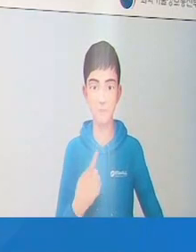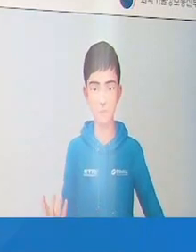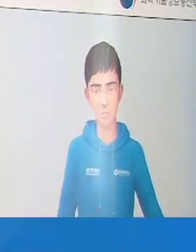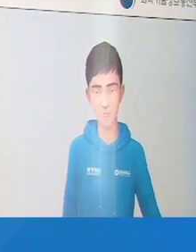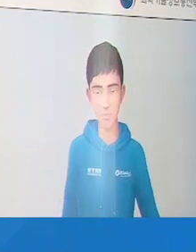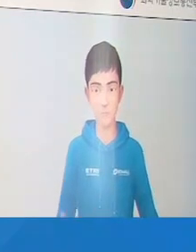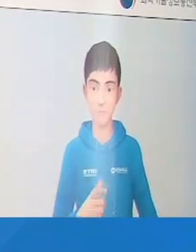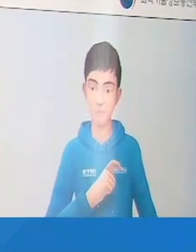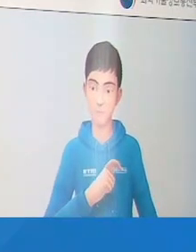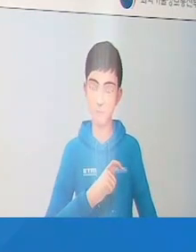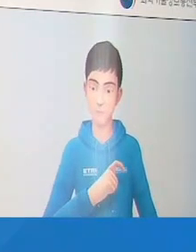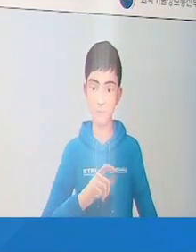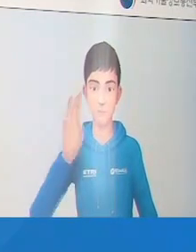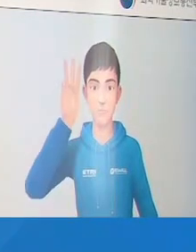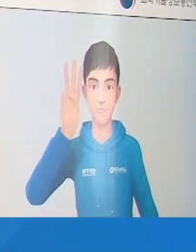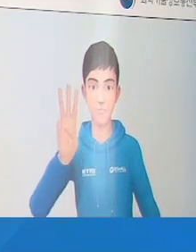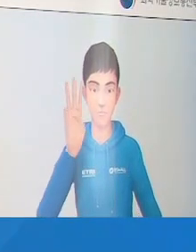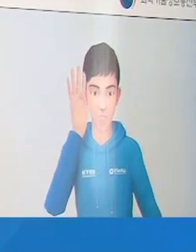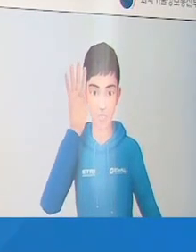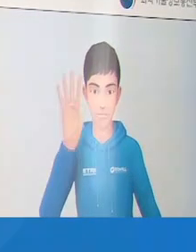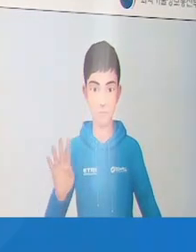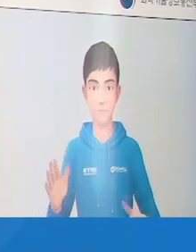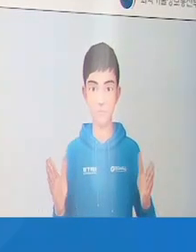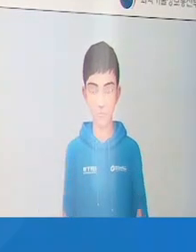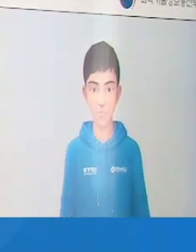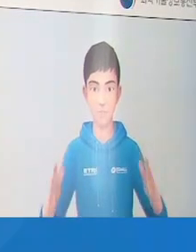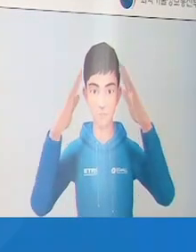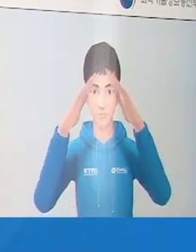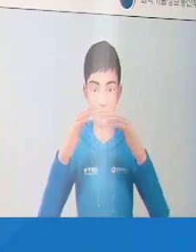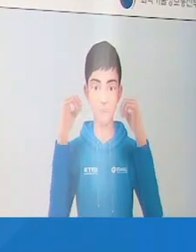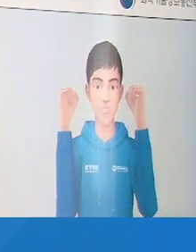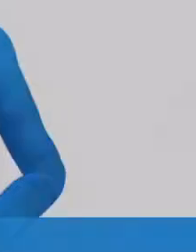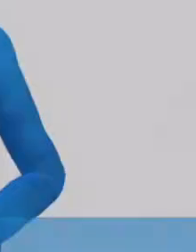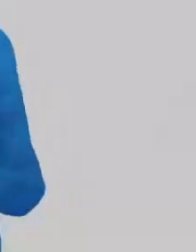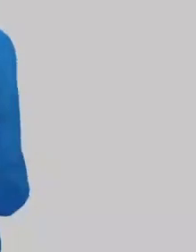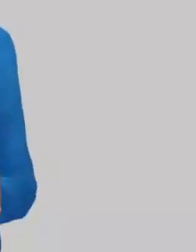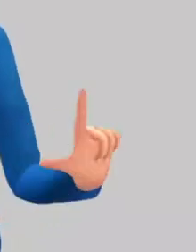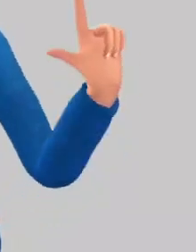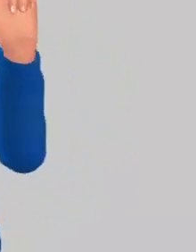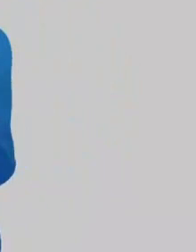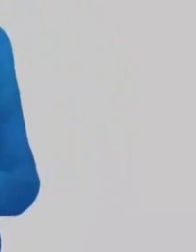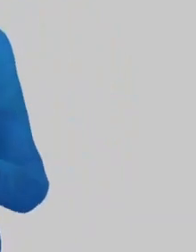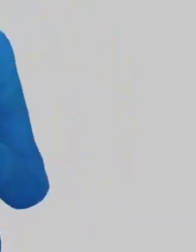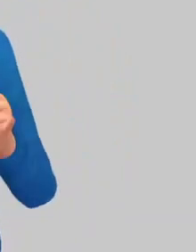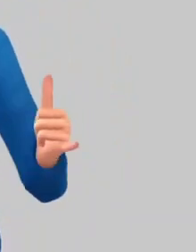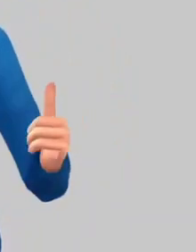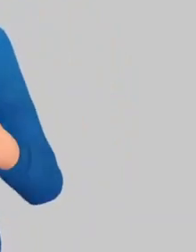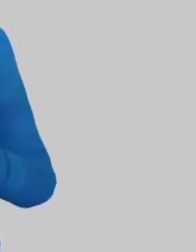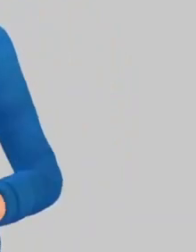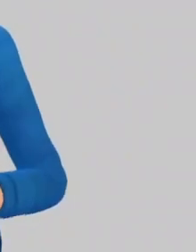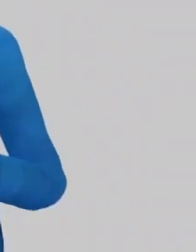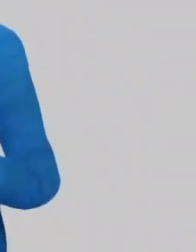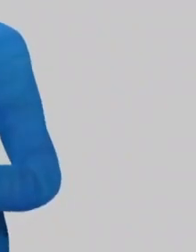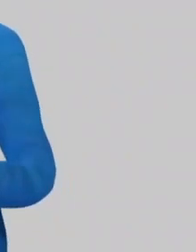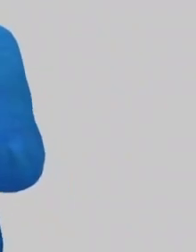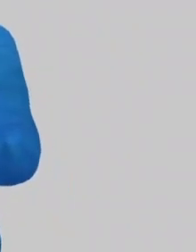저희가 아바타 수어라는 형태로 콘텐츠를 제작하게 되었습니다. 아바타 수어의 핵심은 컴퓨터가 인간처럼